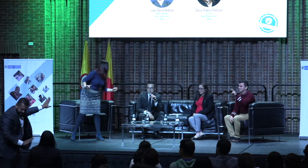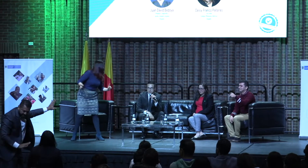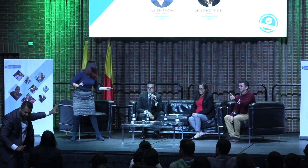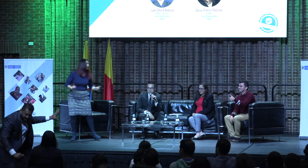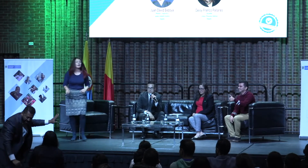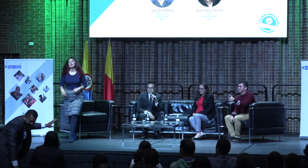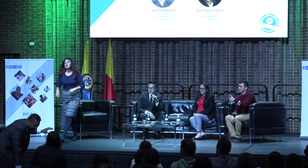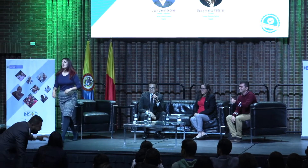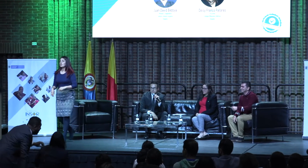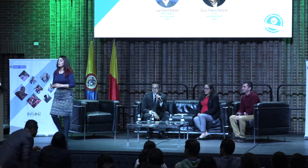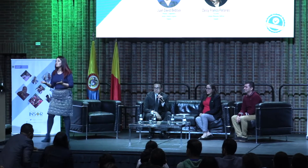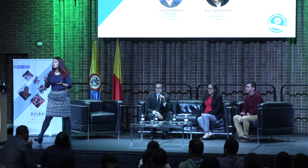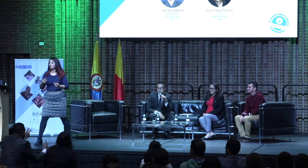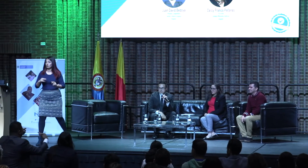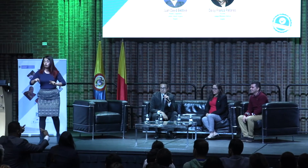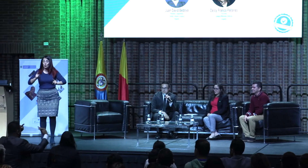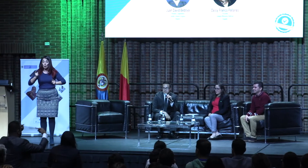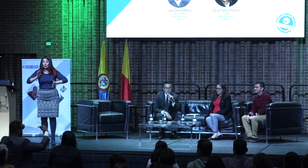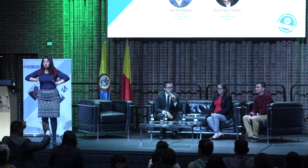Listo.